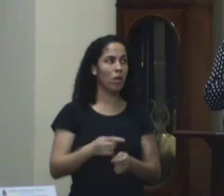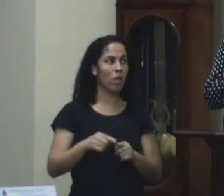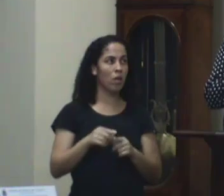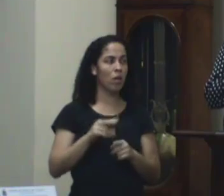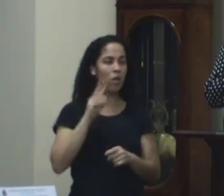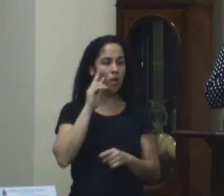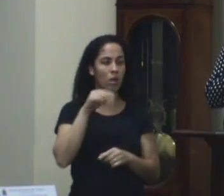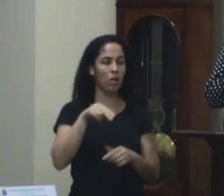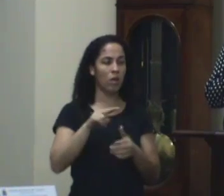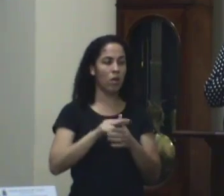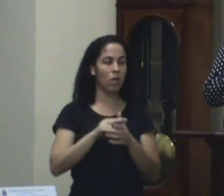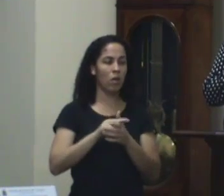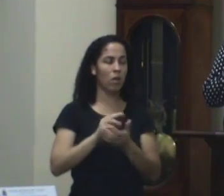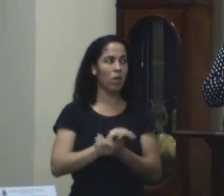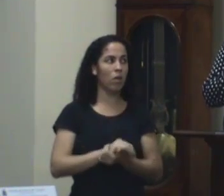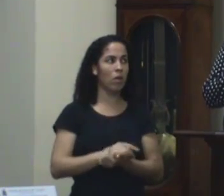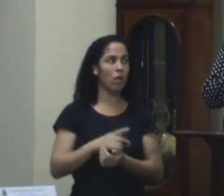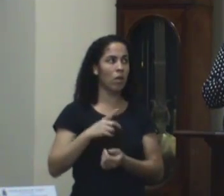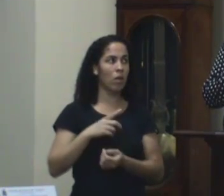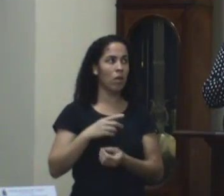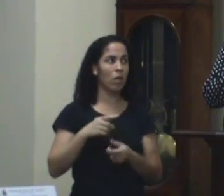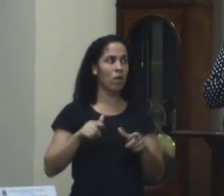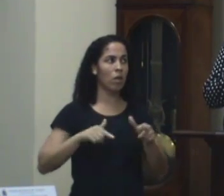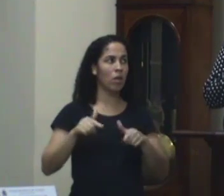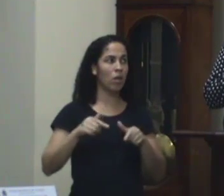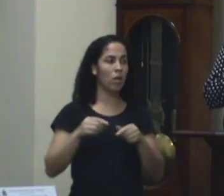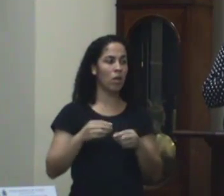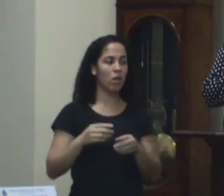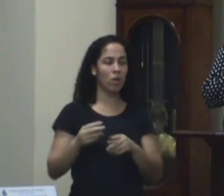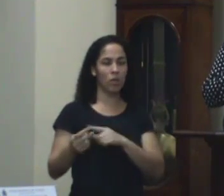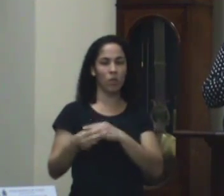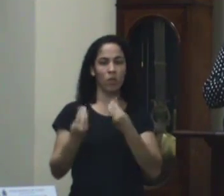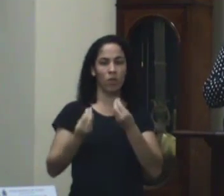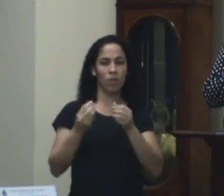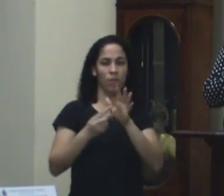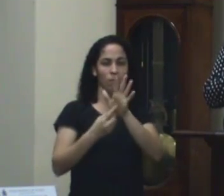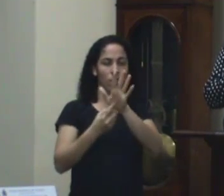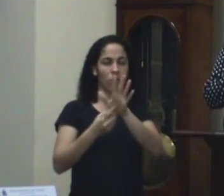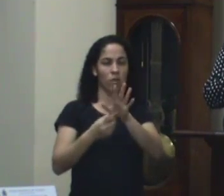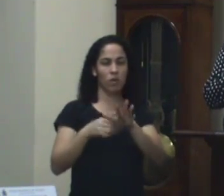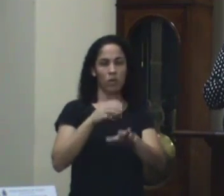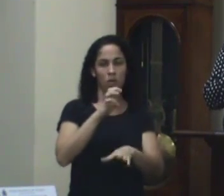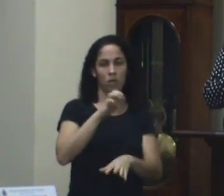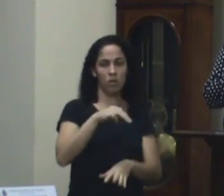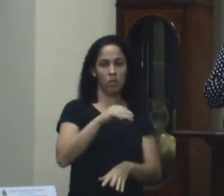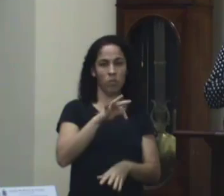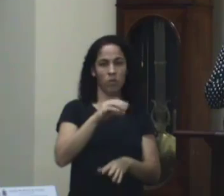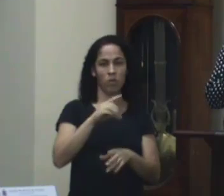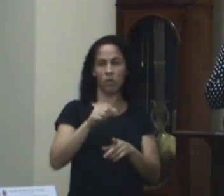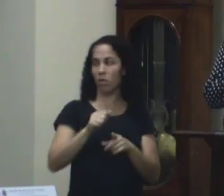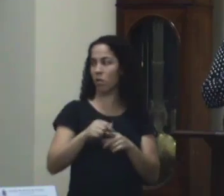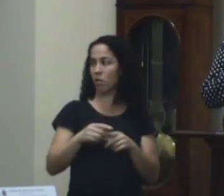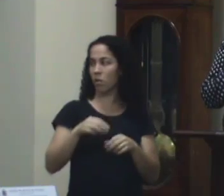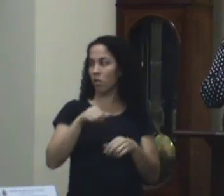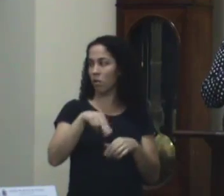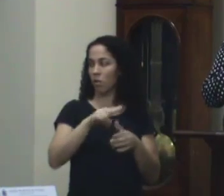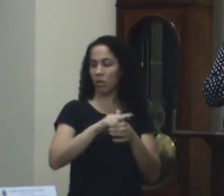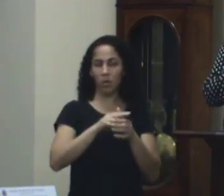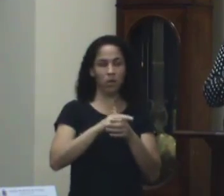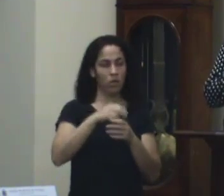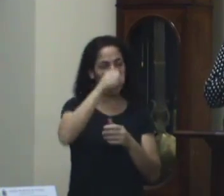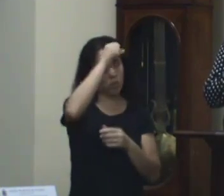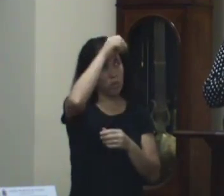que olha por Valença, que tem aqui trabalho prestado, tem emendas direcionadas para o município de Valença, para o